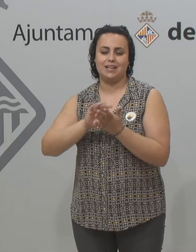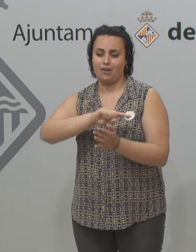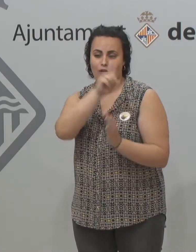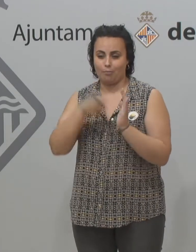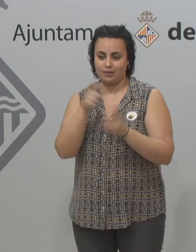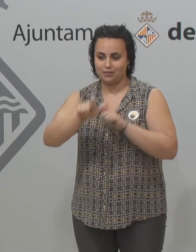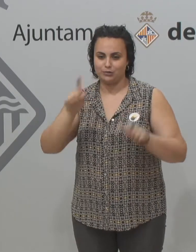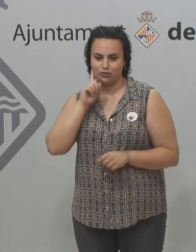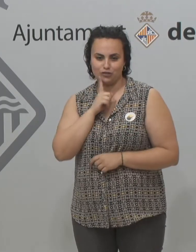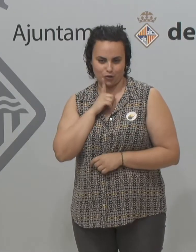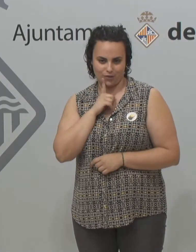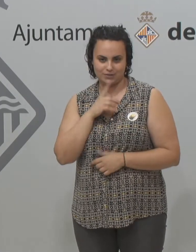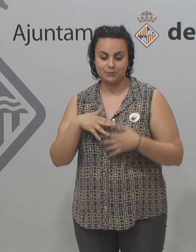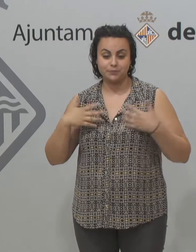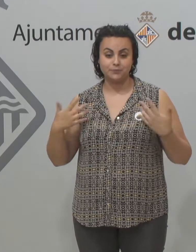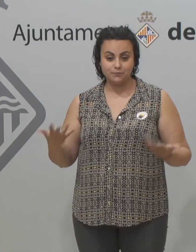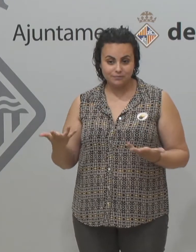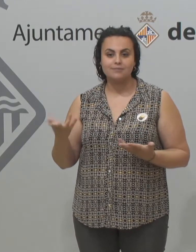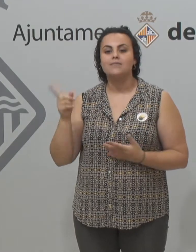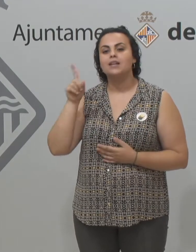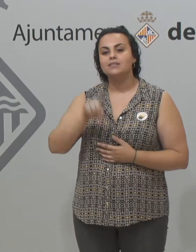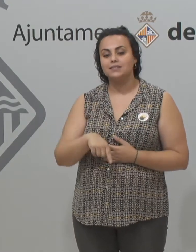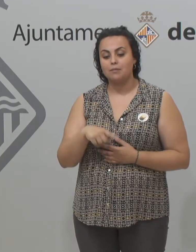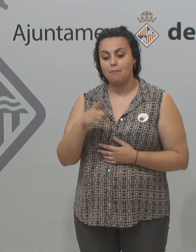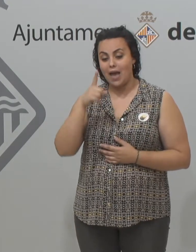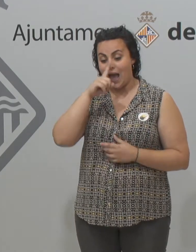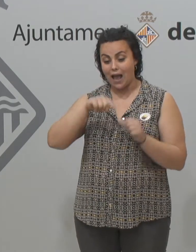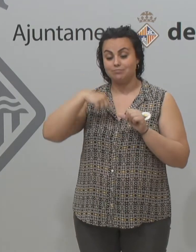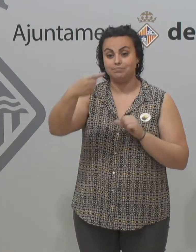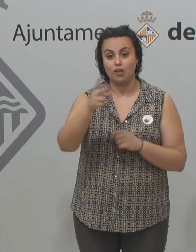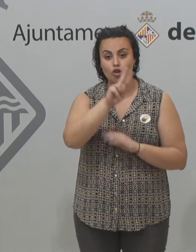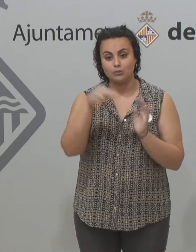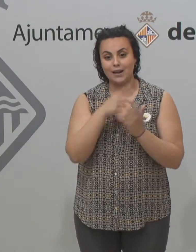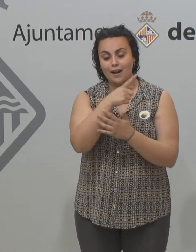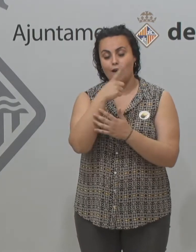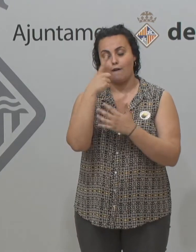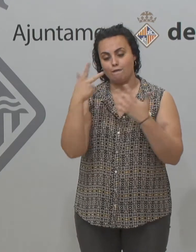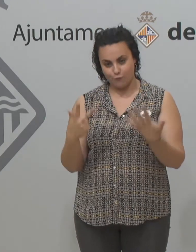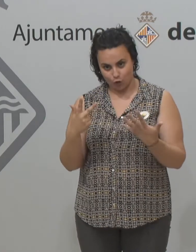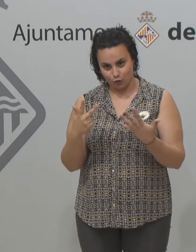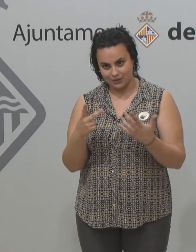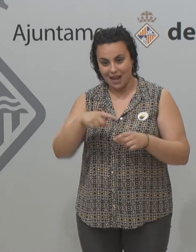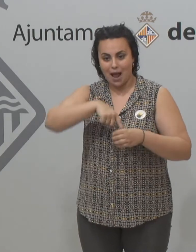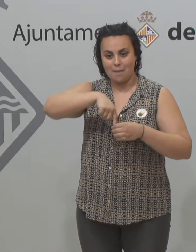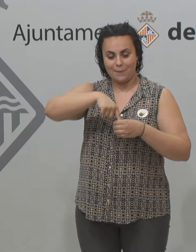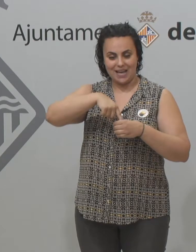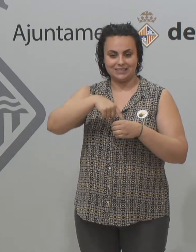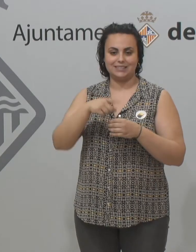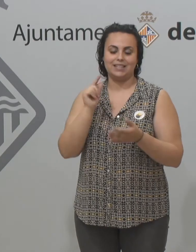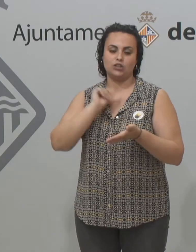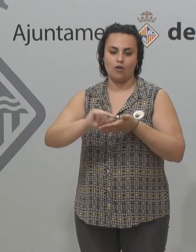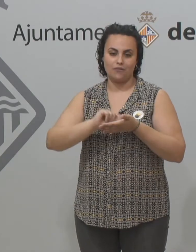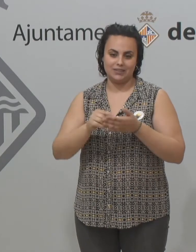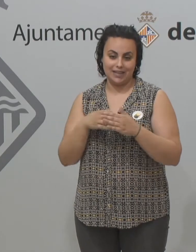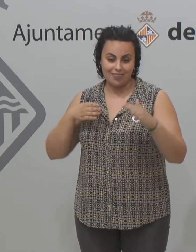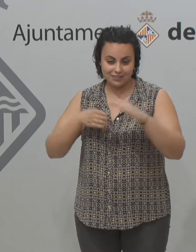usuàries sordes. I així mateix contemplam també de cara a l'any 2008 la creació de noves places a l'oficina d'accessibilitat, però per